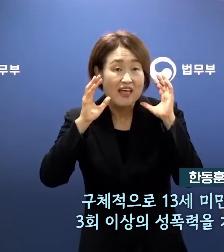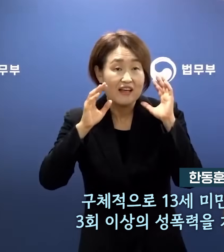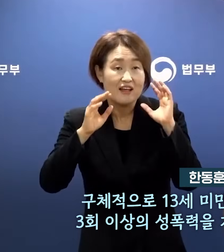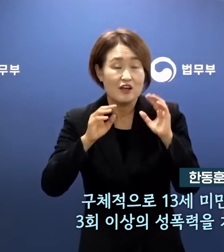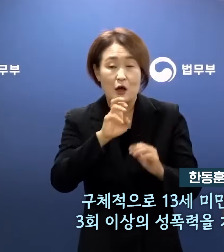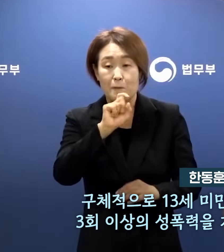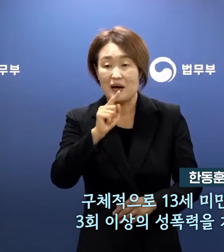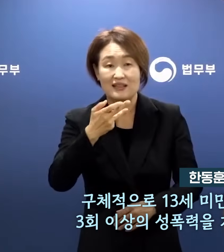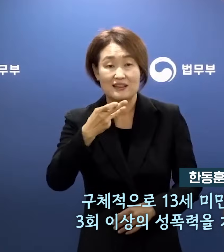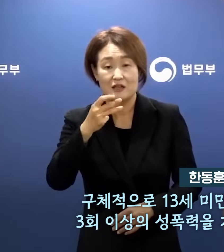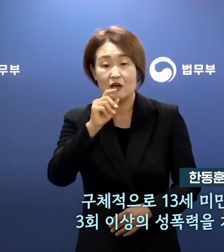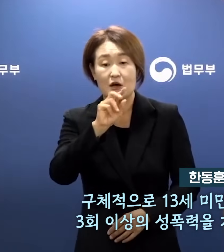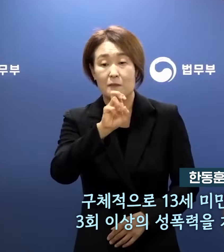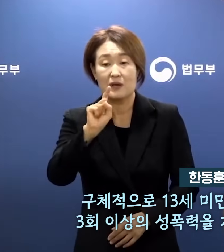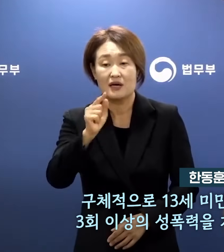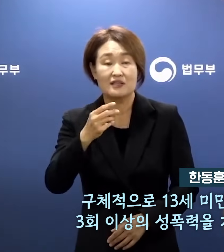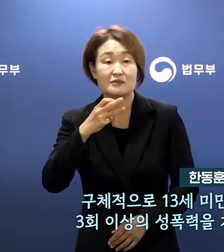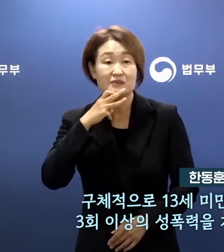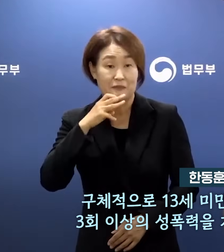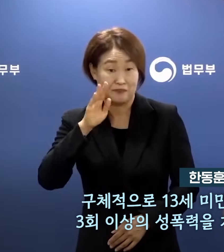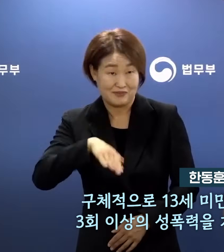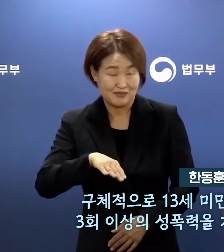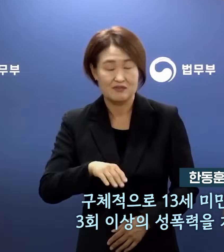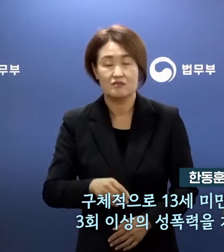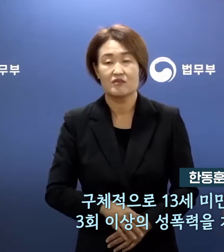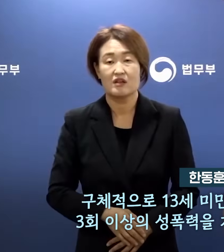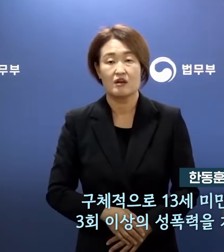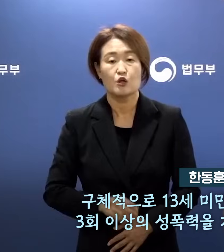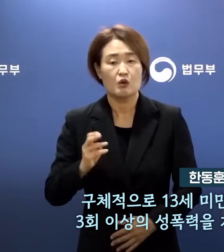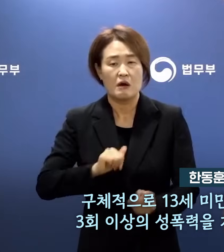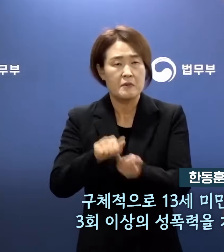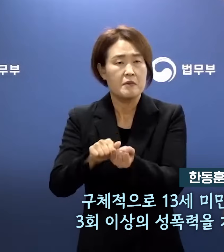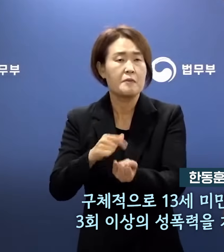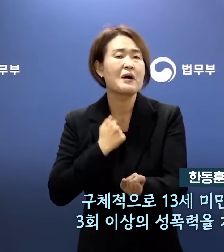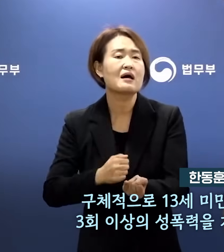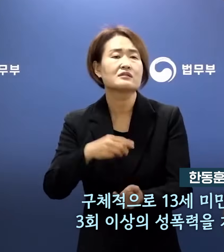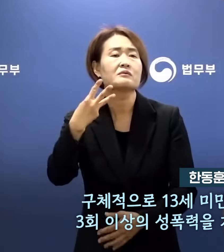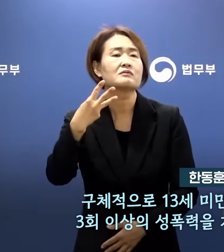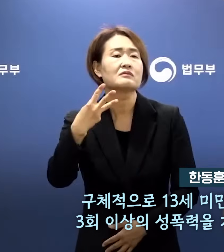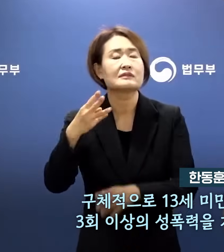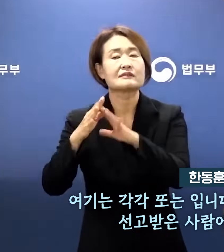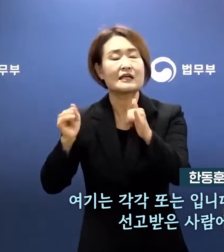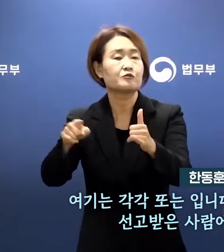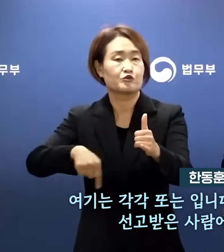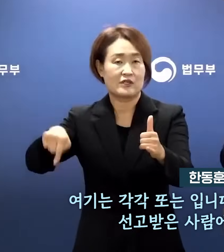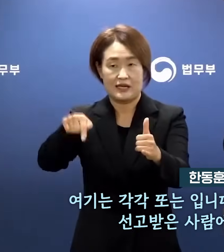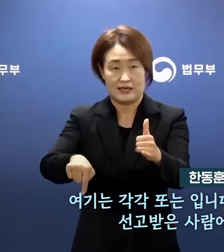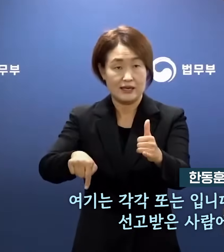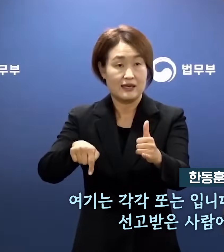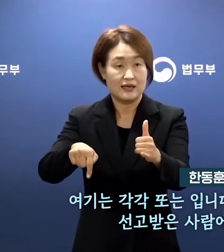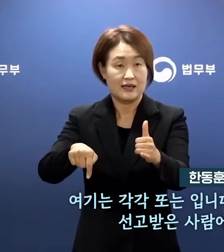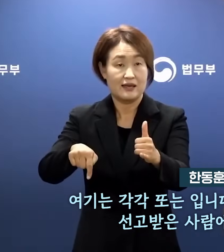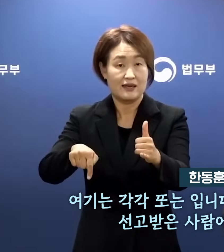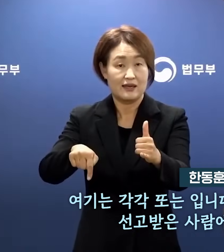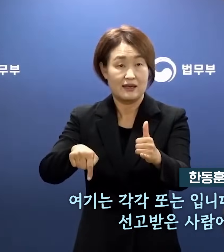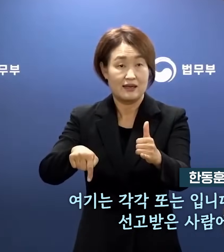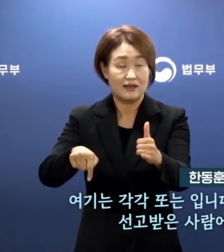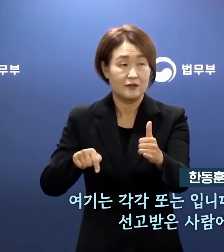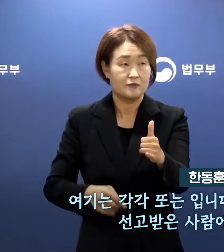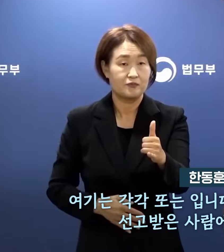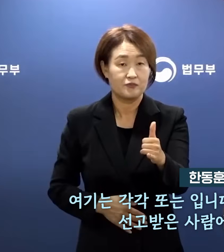하거나 3회 이상의 성폭력을 저지른 전자감독 대상자 중 여기는 각각